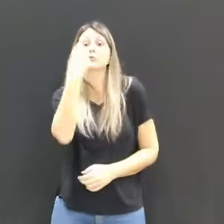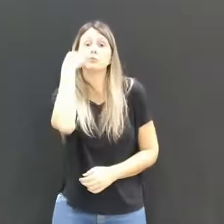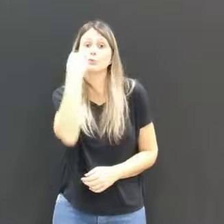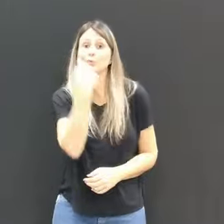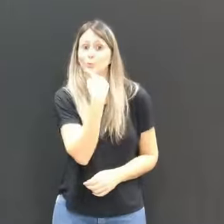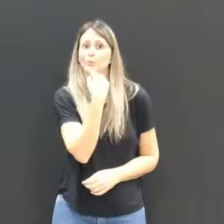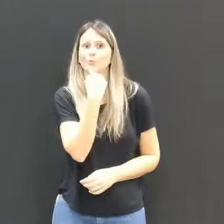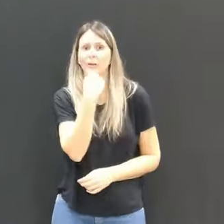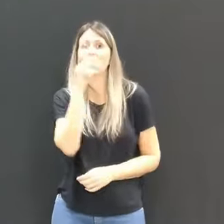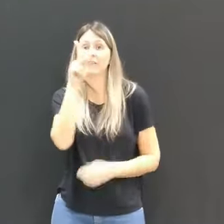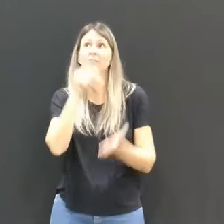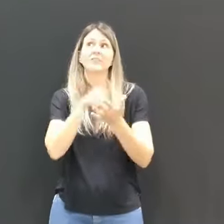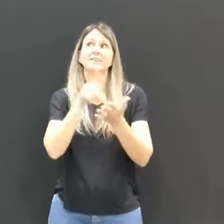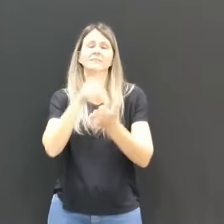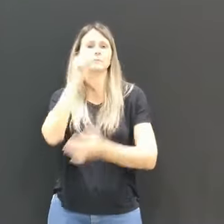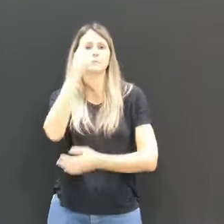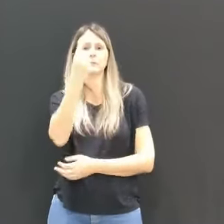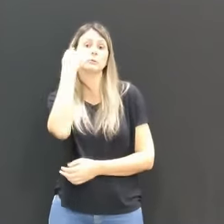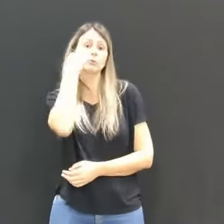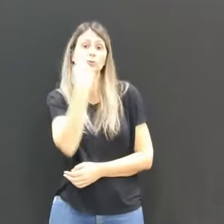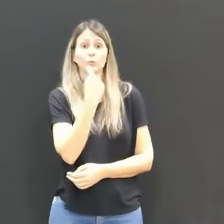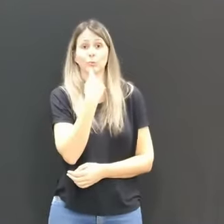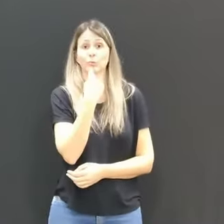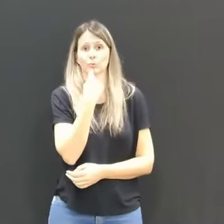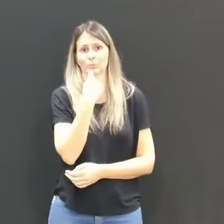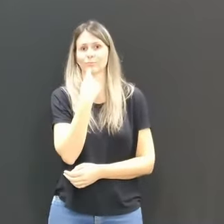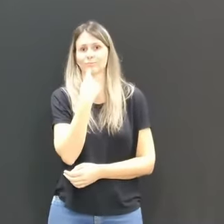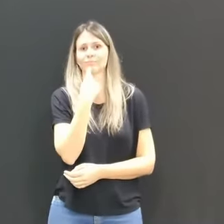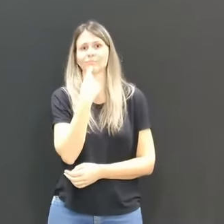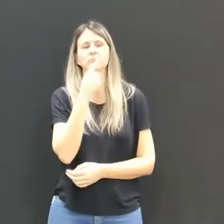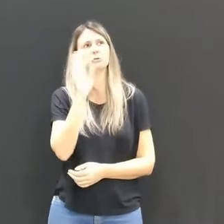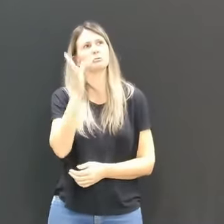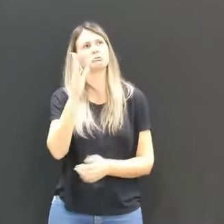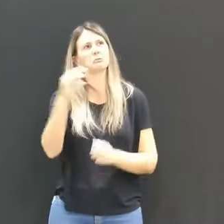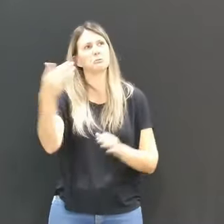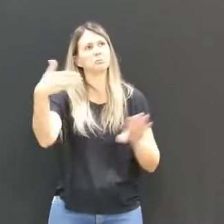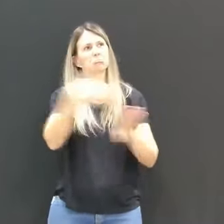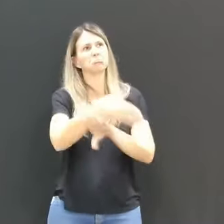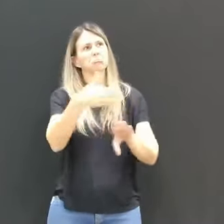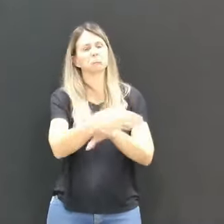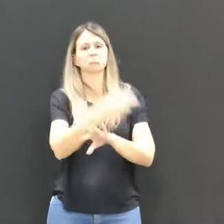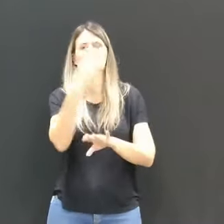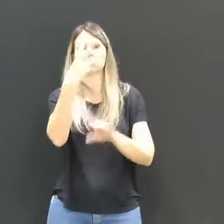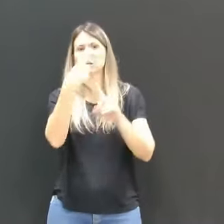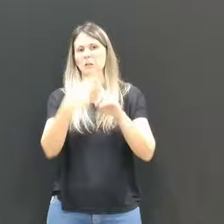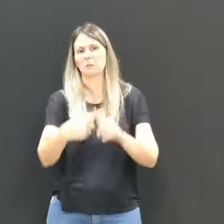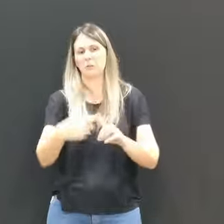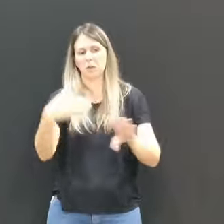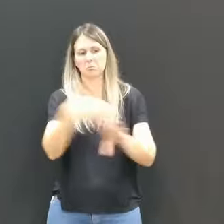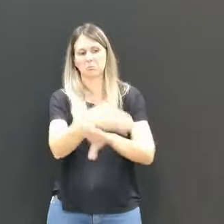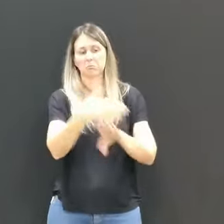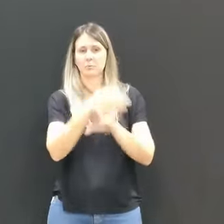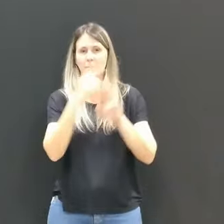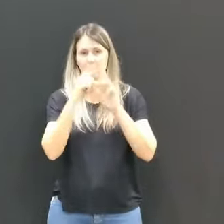Deixa eu falar pra vocês. Me lembrei agora. Tem um surdo Ele está frequentando aqui a Resgate, que por 3 vezes ele